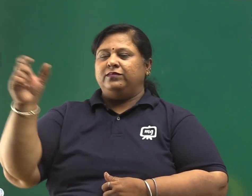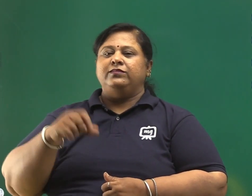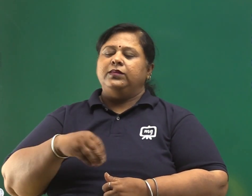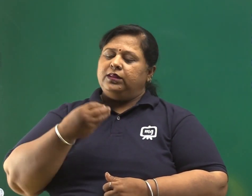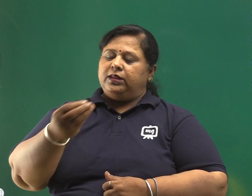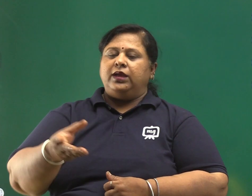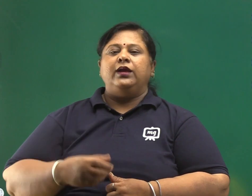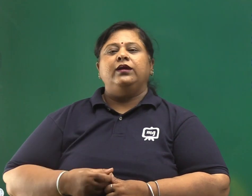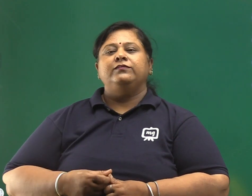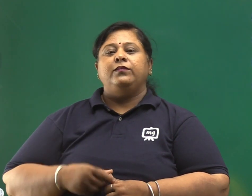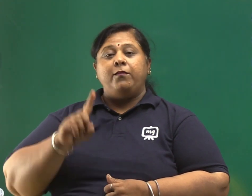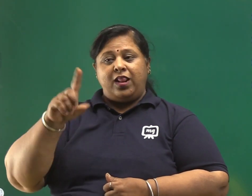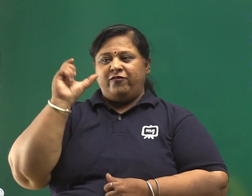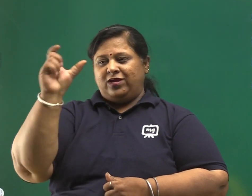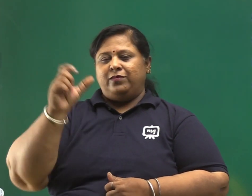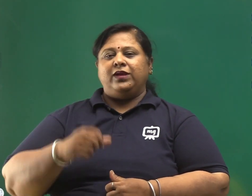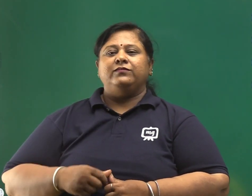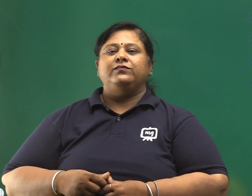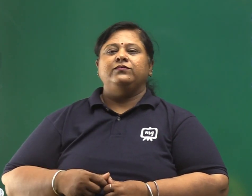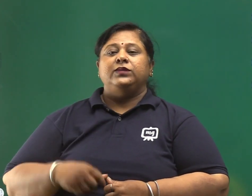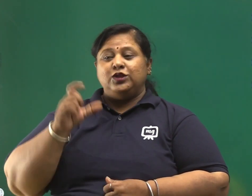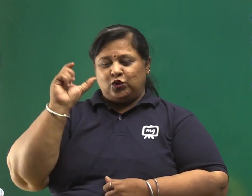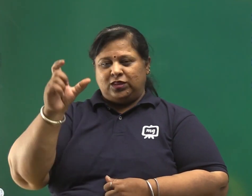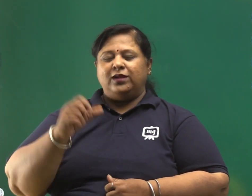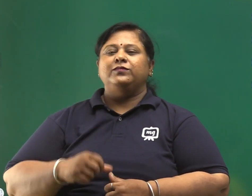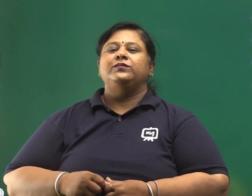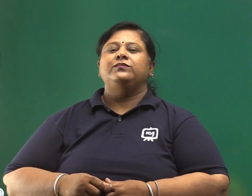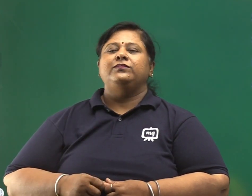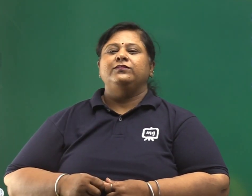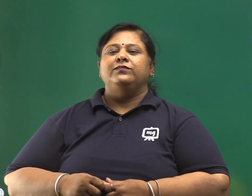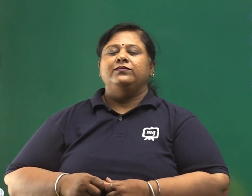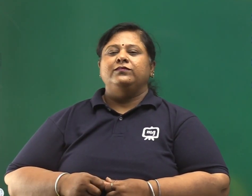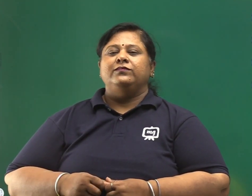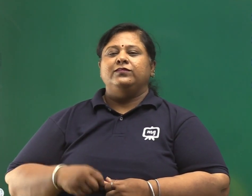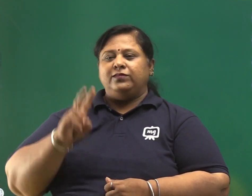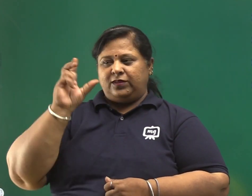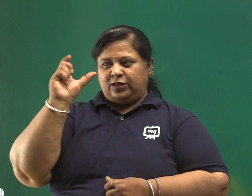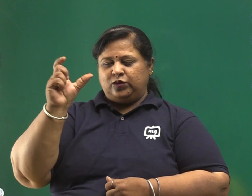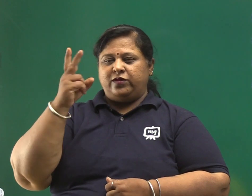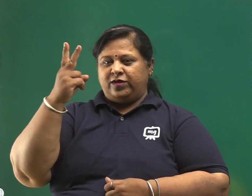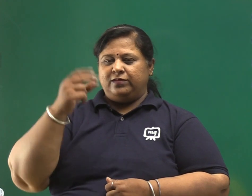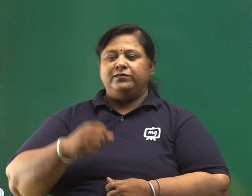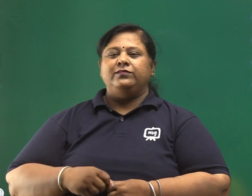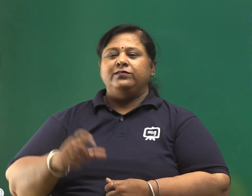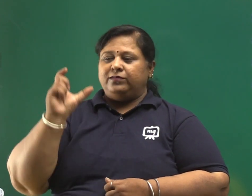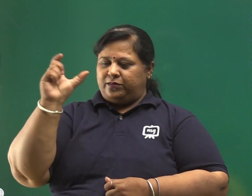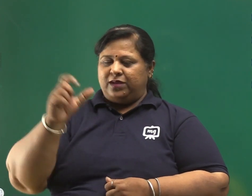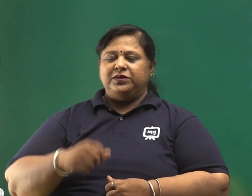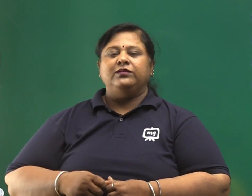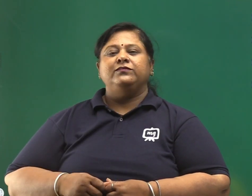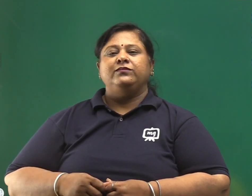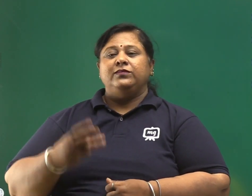विकल्प दिए गए हैं। पहला विकल्प है सुंदरा राम स्वामी। दूसरा विकल्प